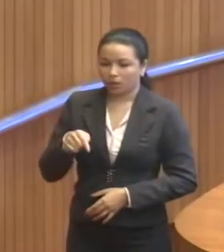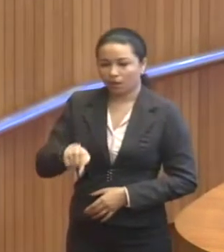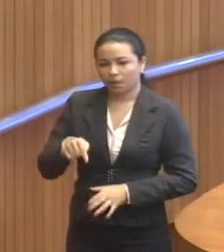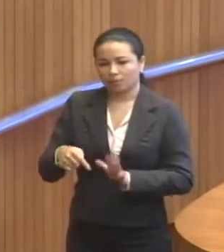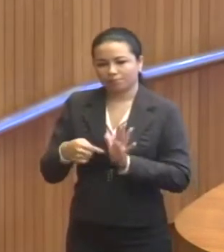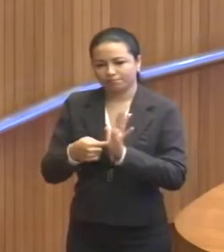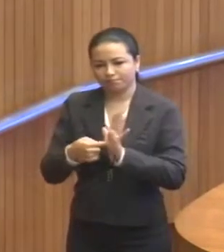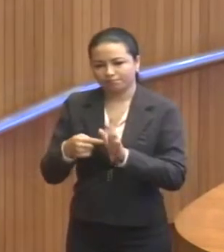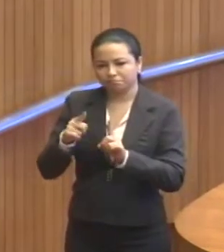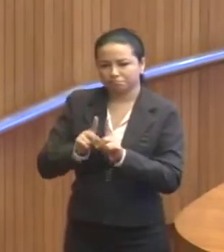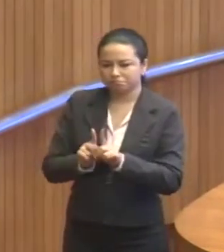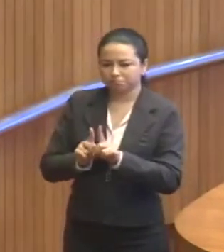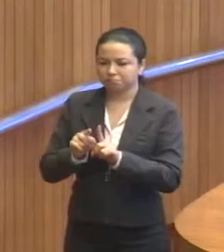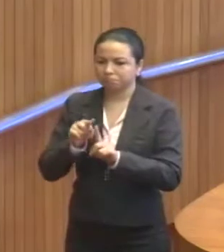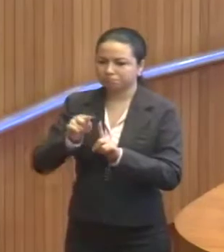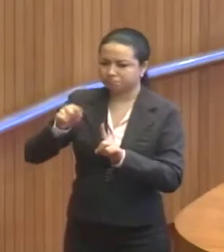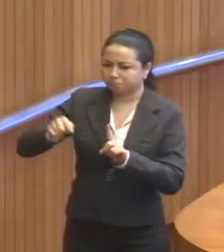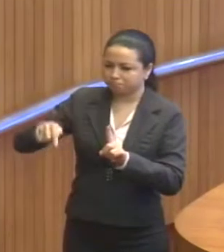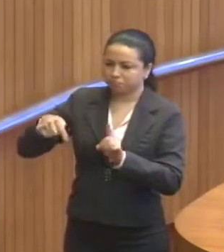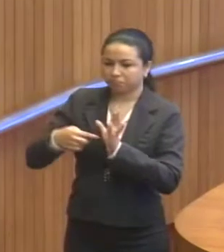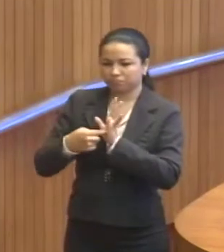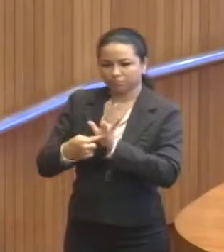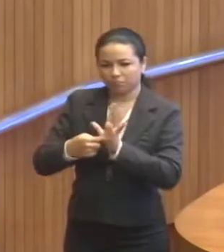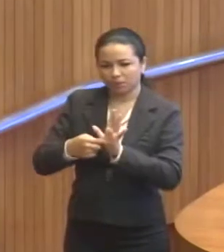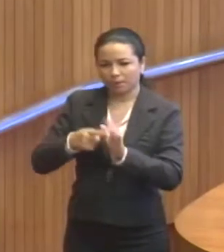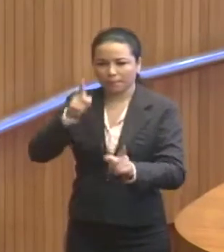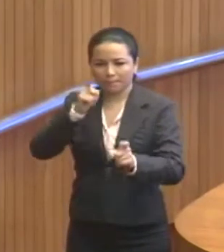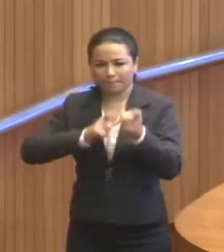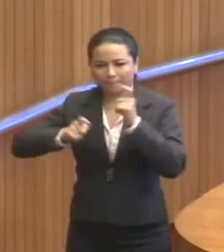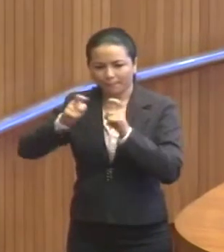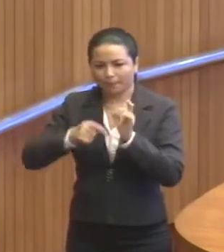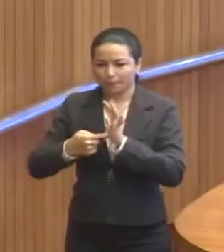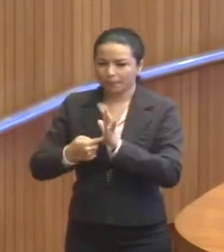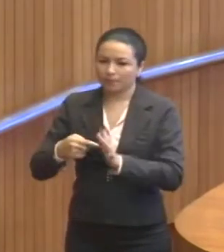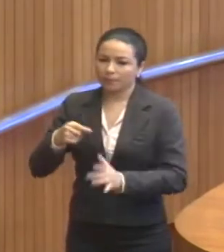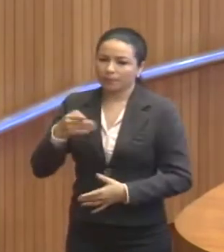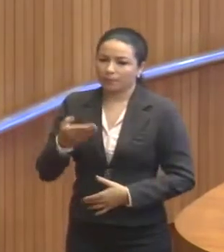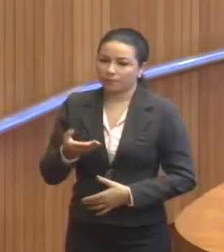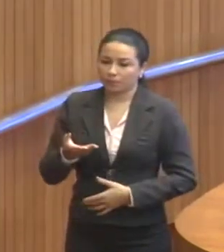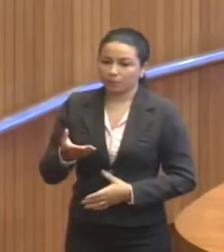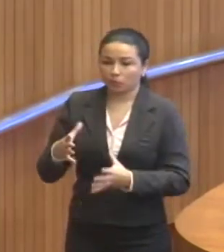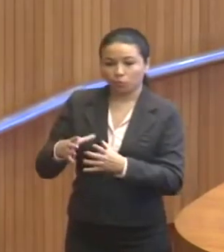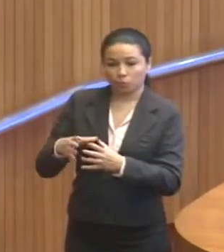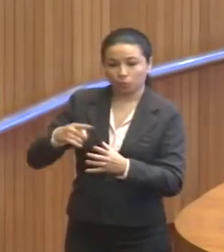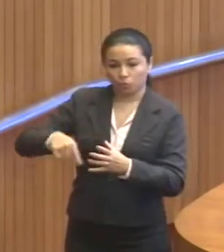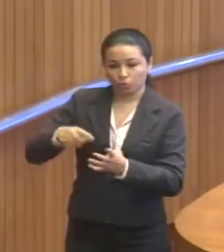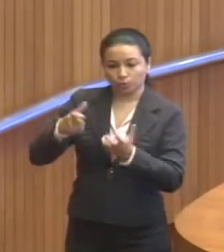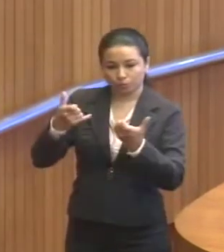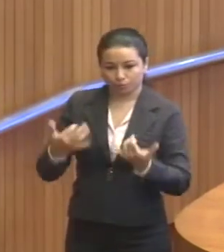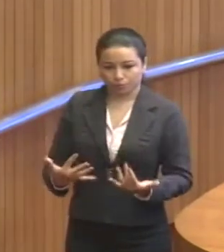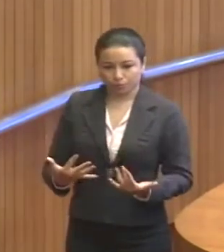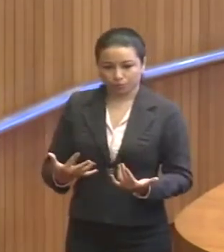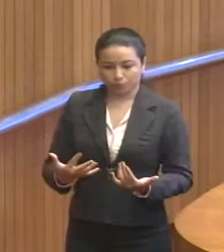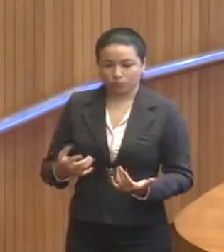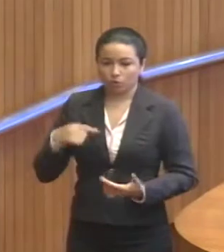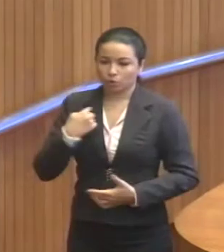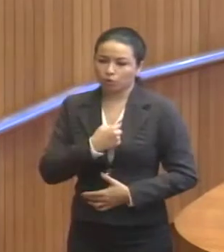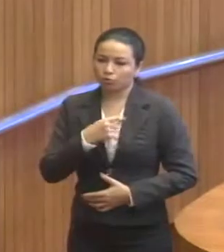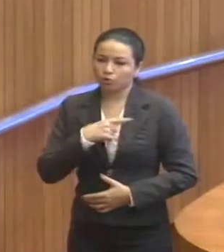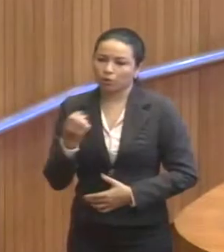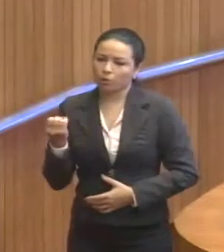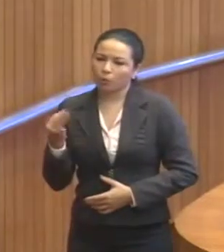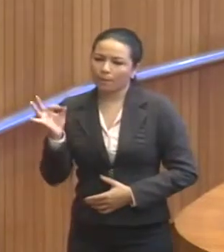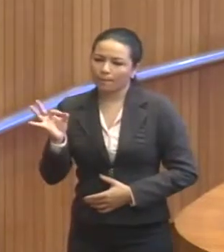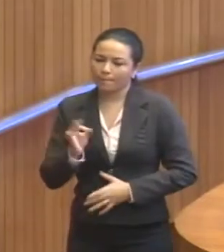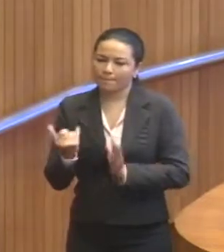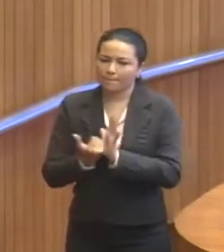é preocupante, que foi apresentado aí pelo CIAPEVI. Dos casos apresentados, nós temos um